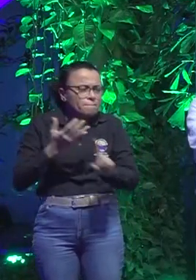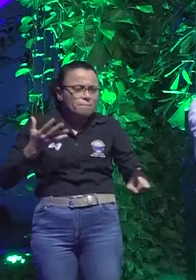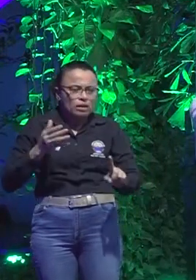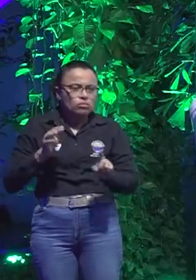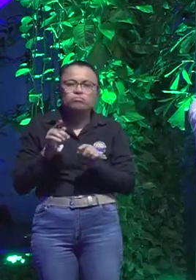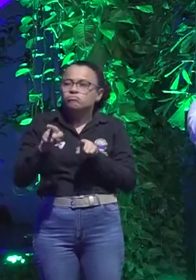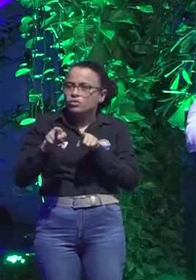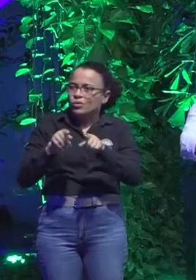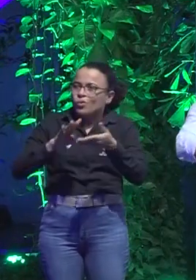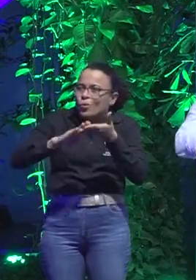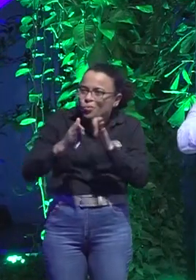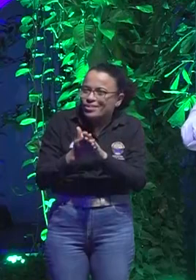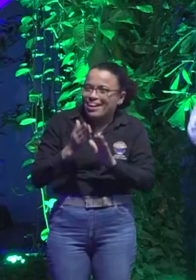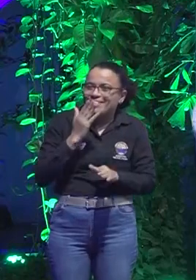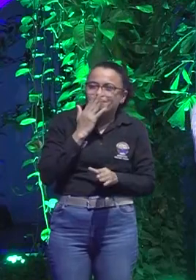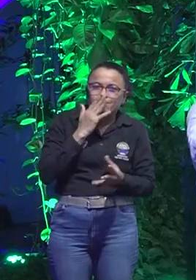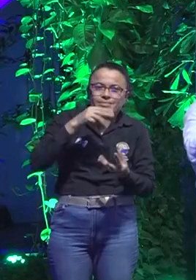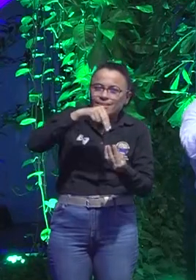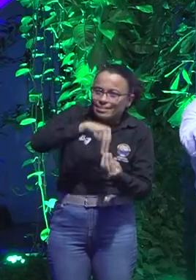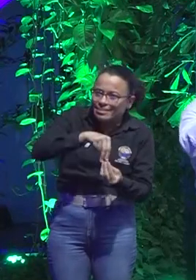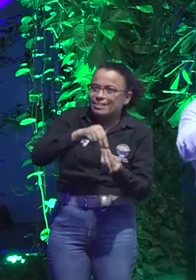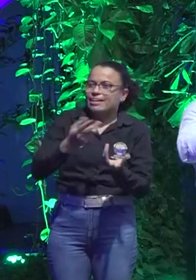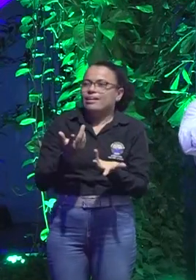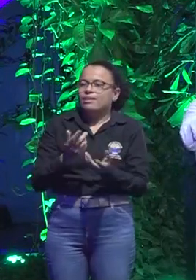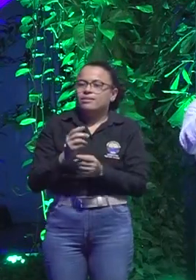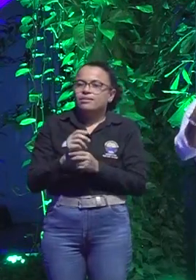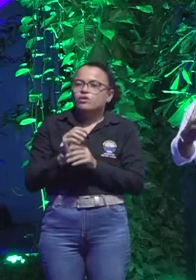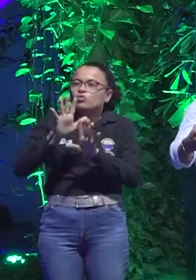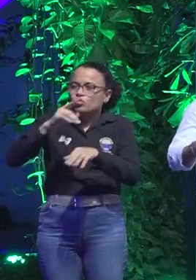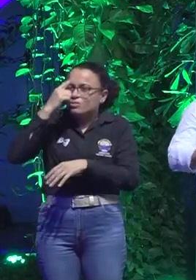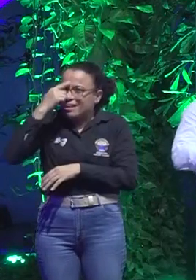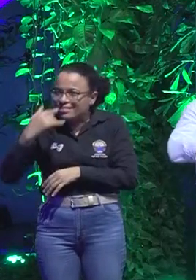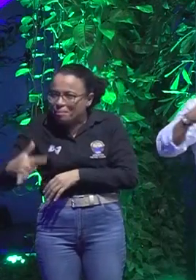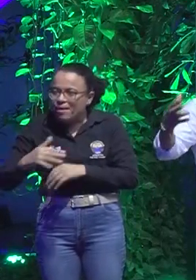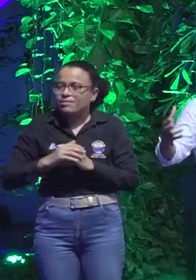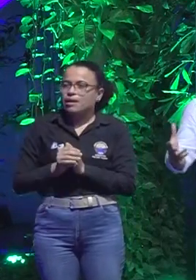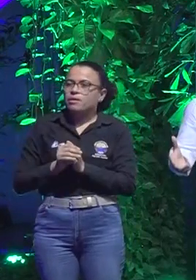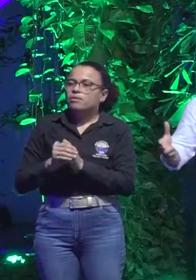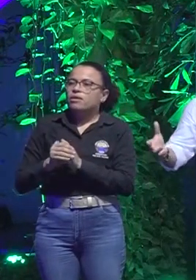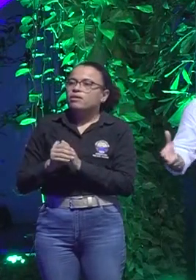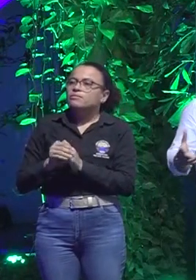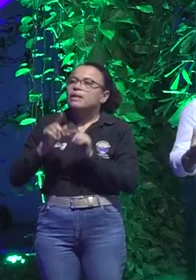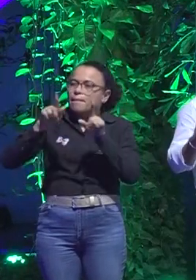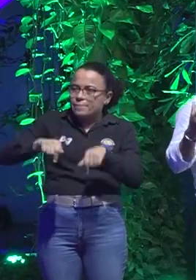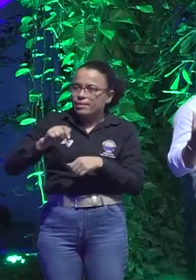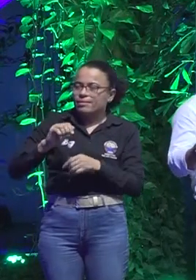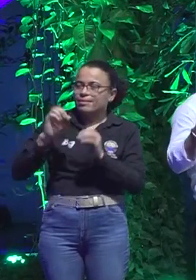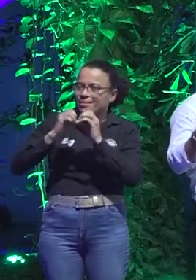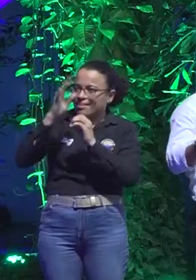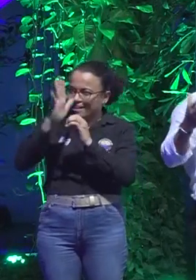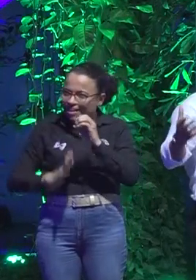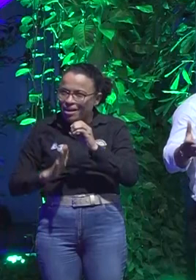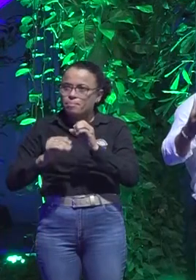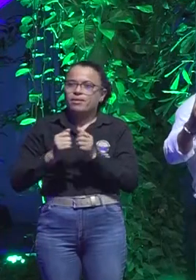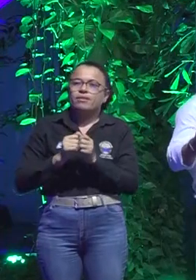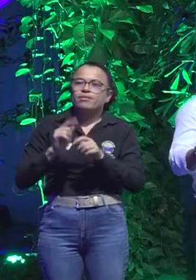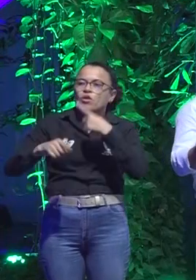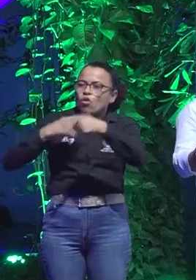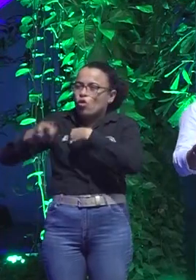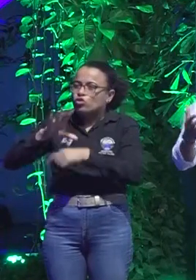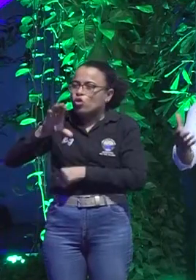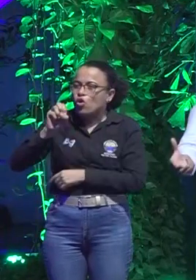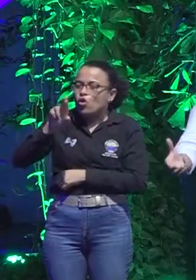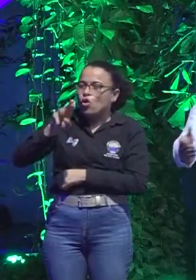con comunidades indígenas, con Pro Santa Marta, con la Cámara de Comercio, con Corpamar, con todos los actores que se morían de ganas de